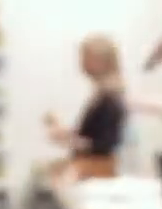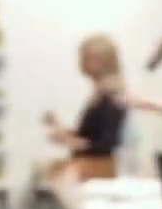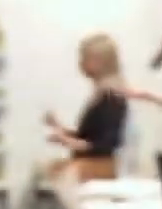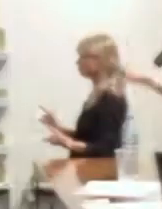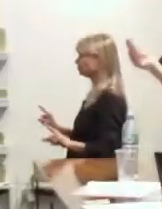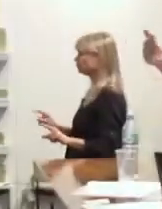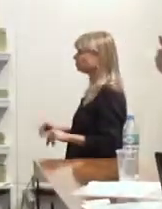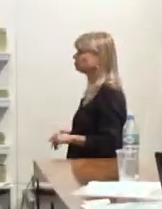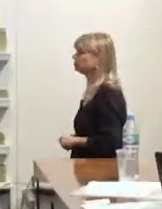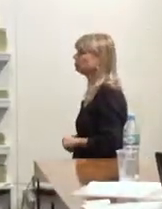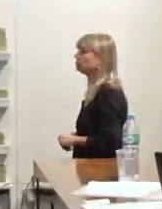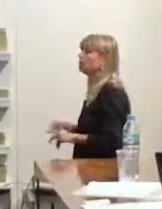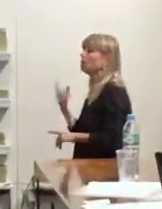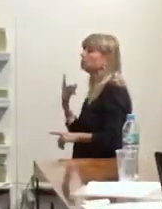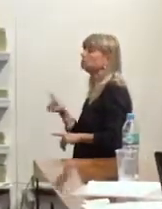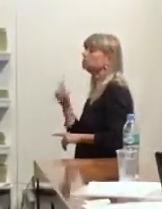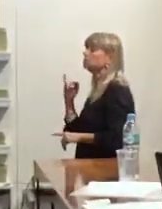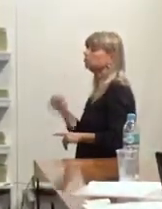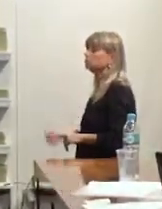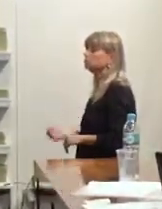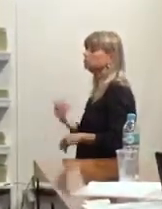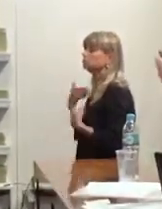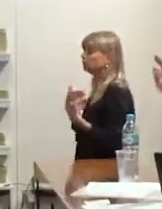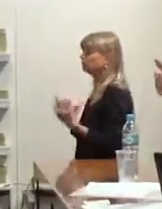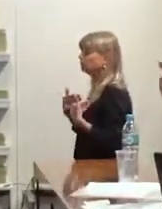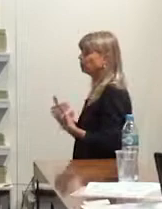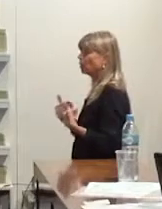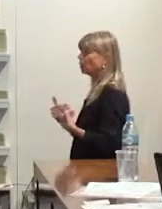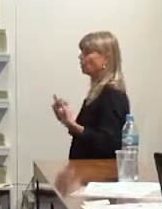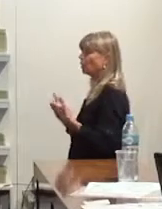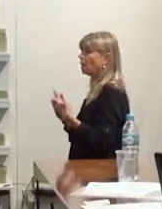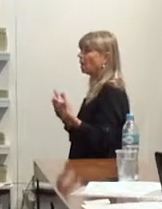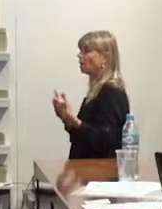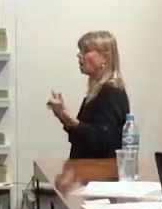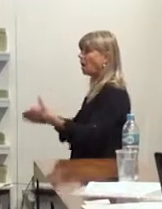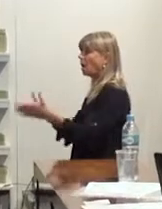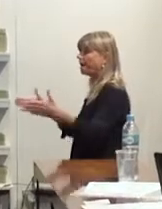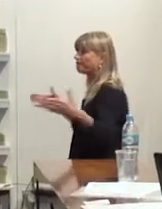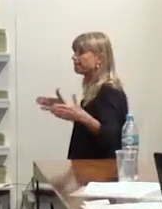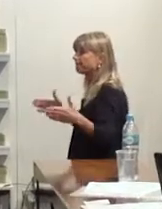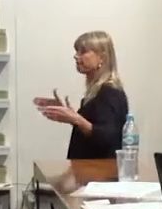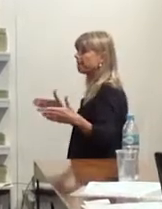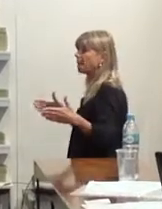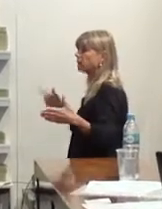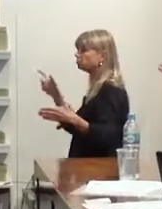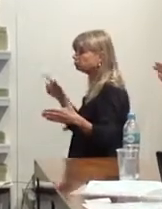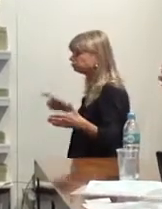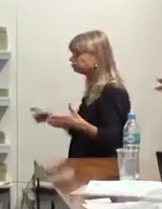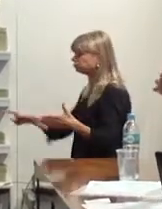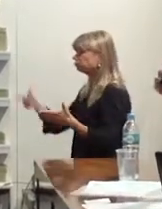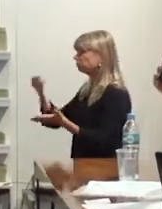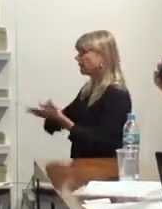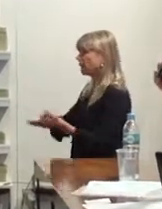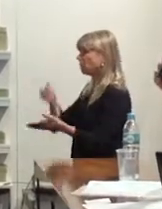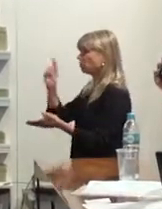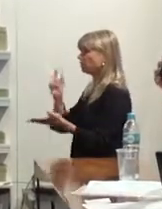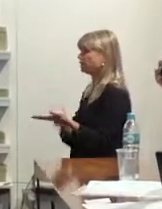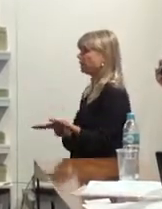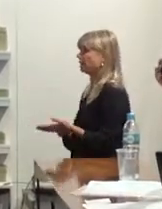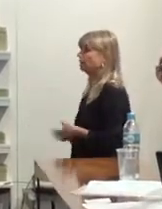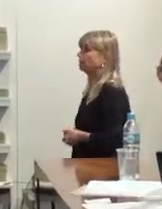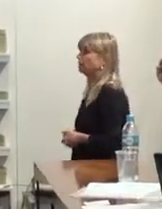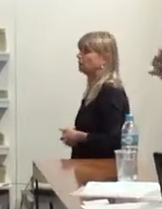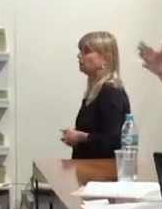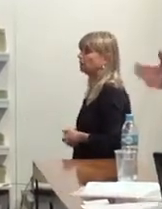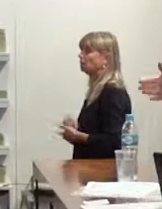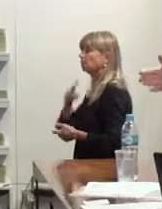totalmente, pero sí podemos ampliar algunas franjas de gratuidad en el transporte. Entonces,